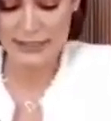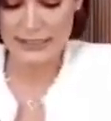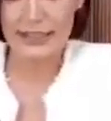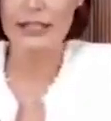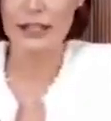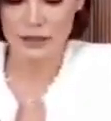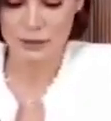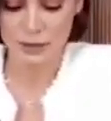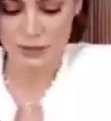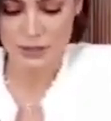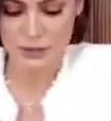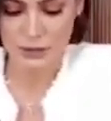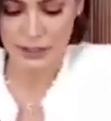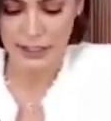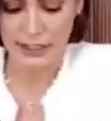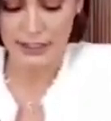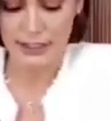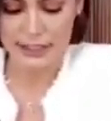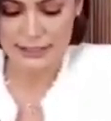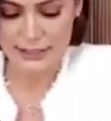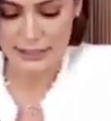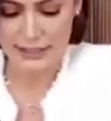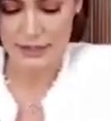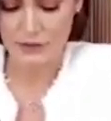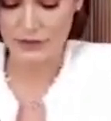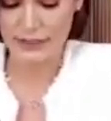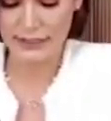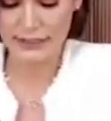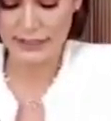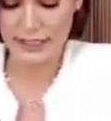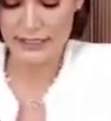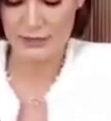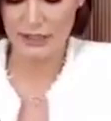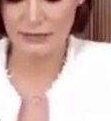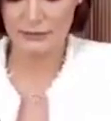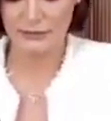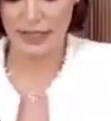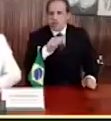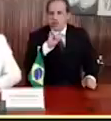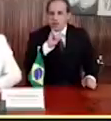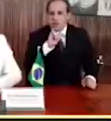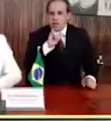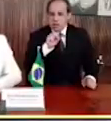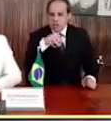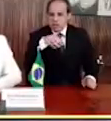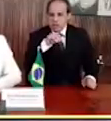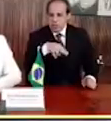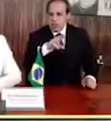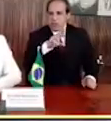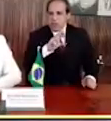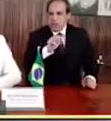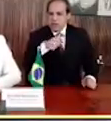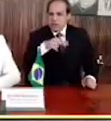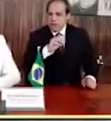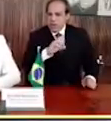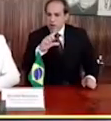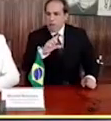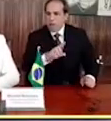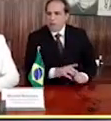Fabiola, Cecília, Rocio, Ana Garcia, Silvana, Yasmin, Raquel.